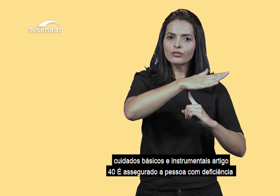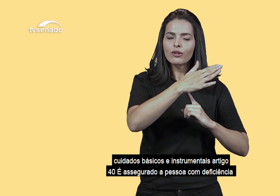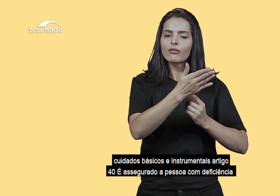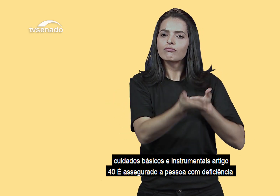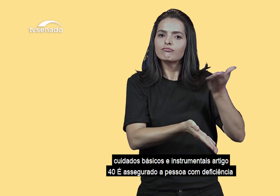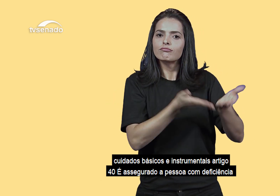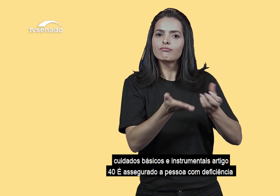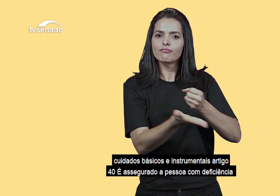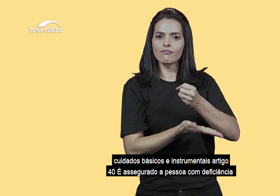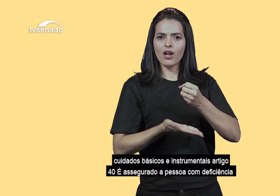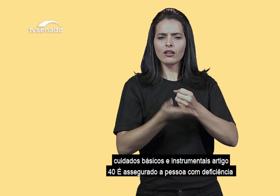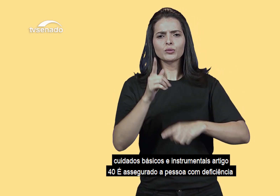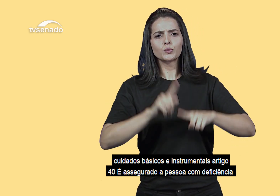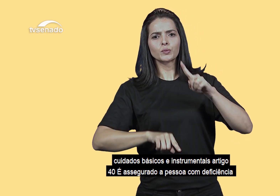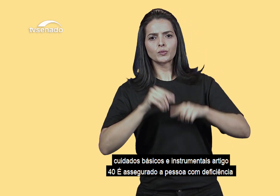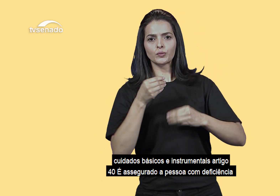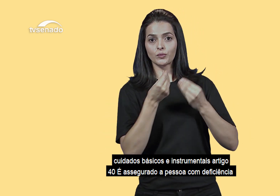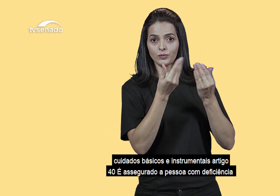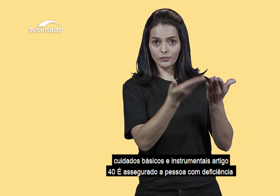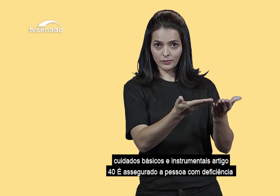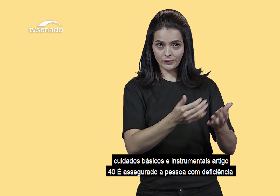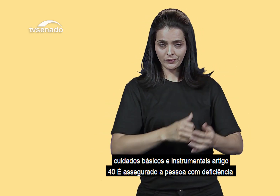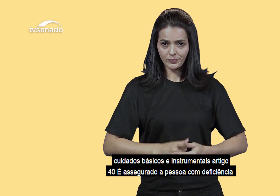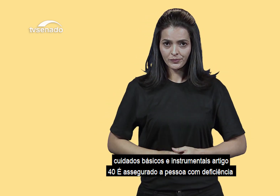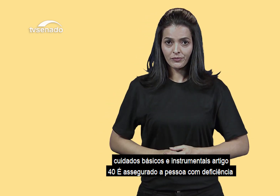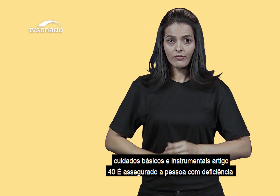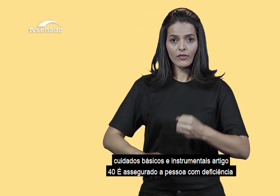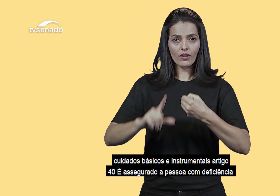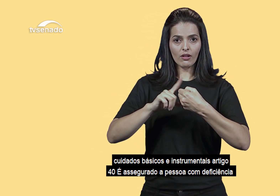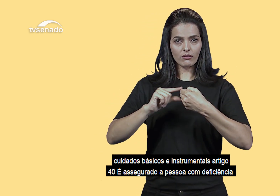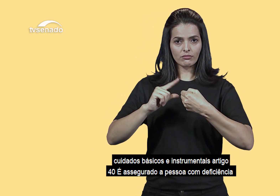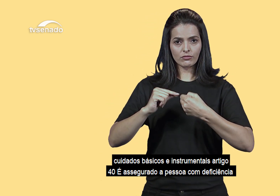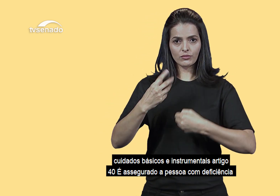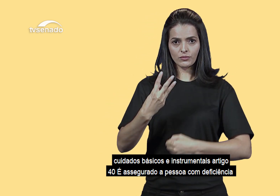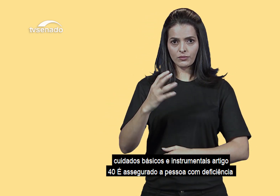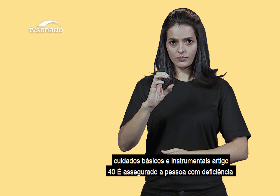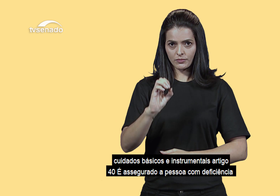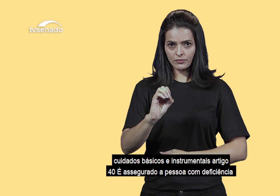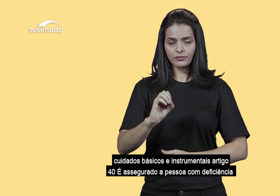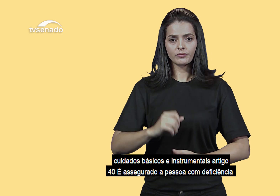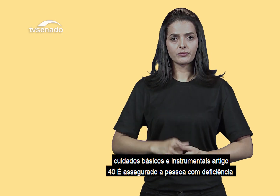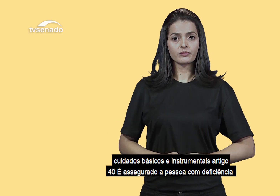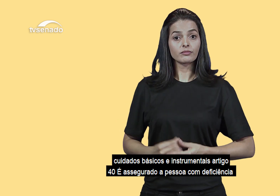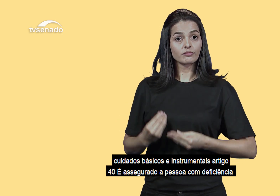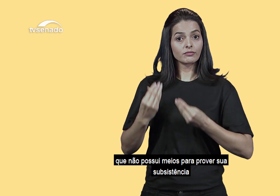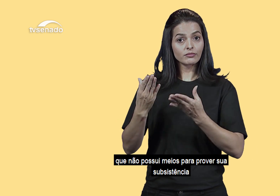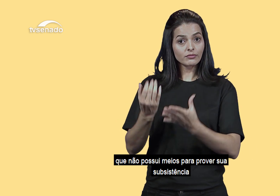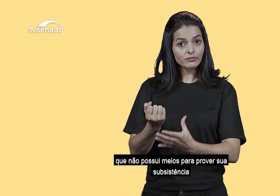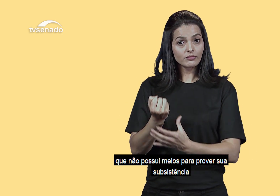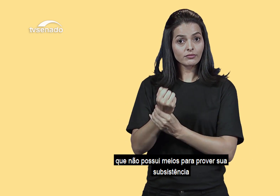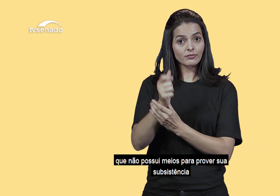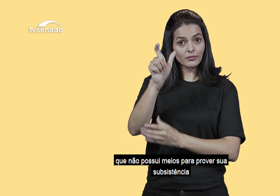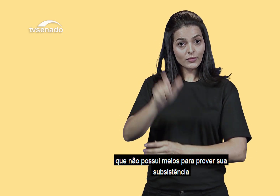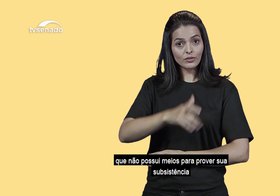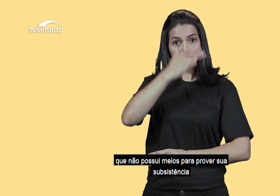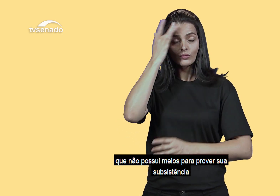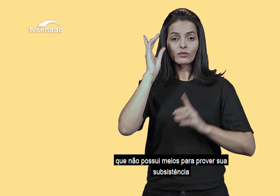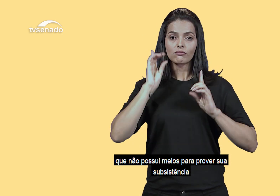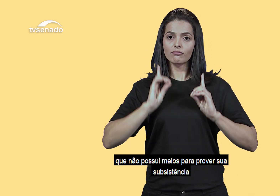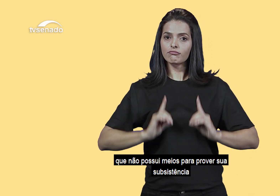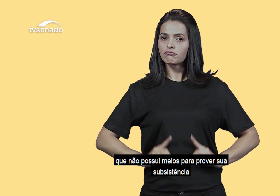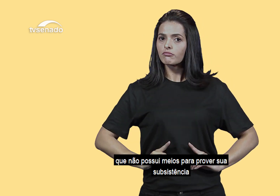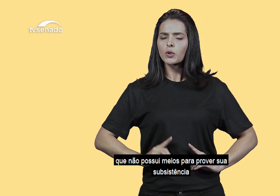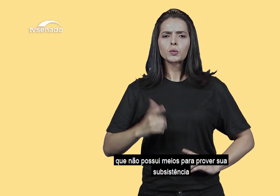e instrumentais Artigo 40 É assegurado à pessoa com deficiência que não